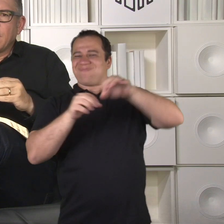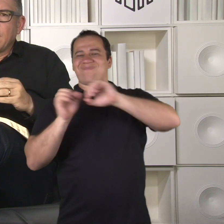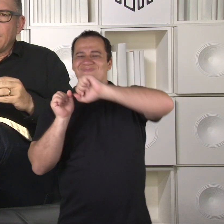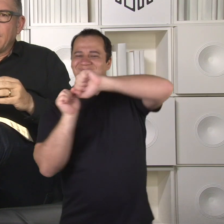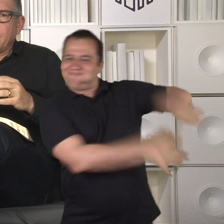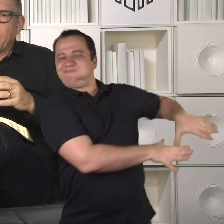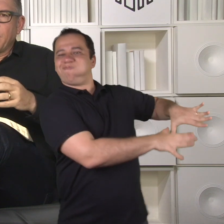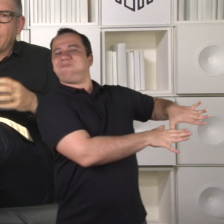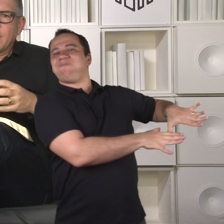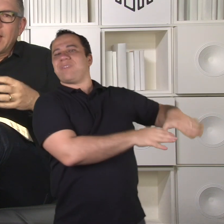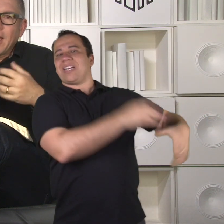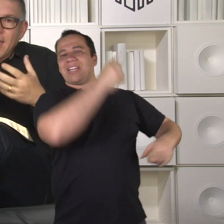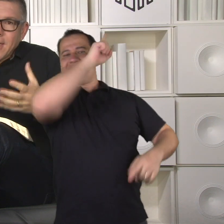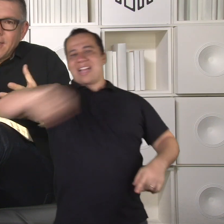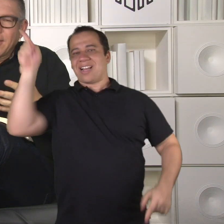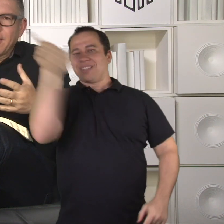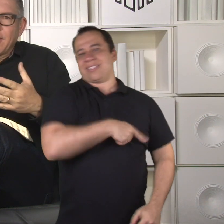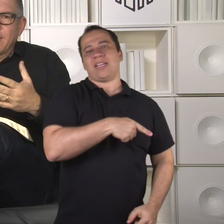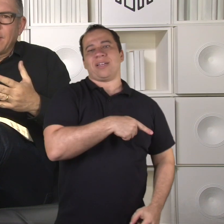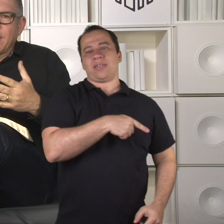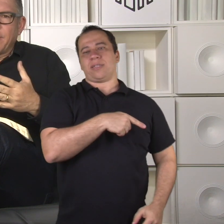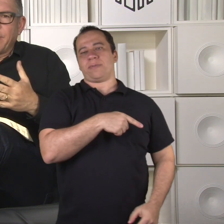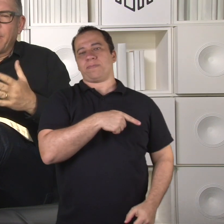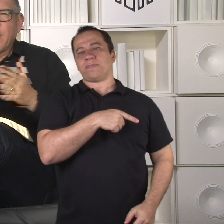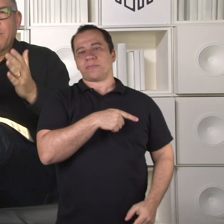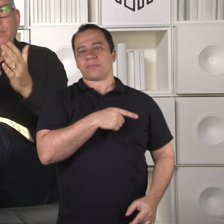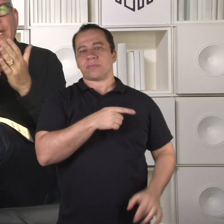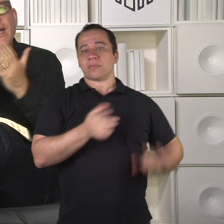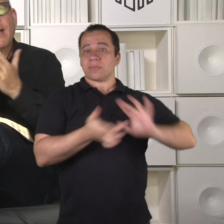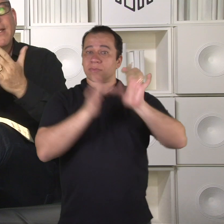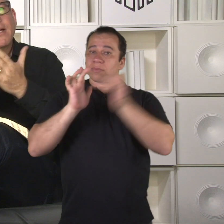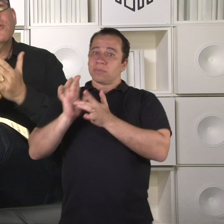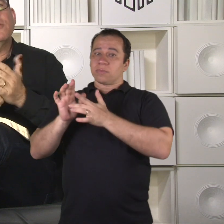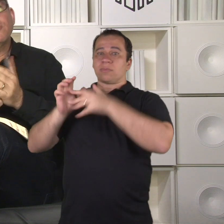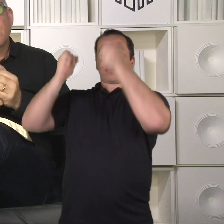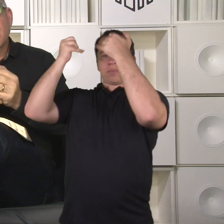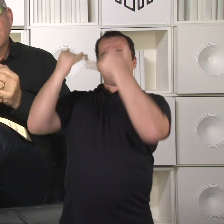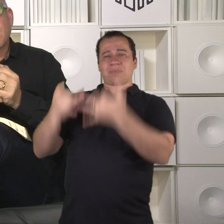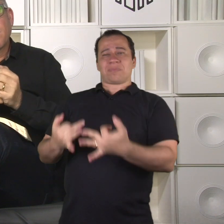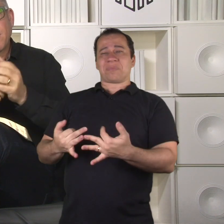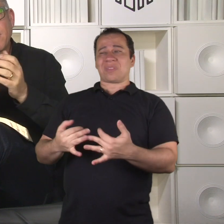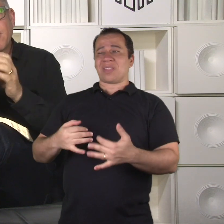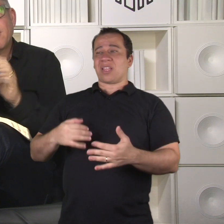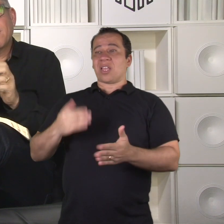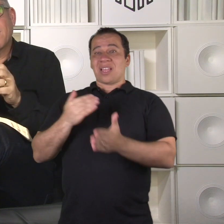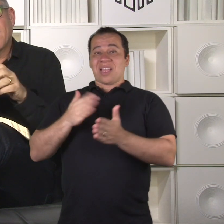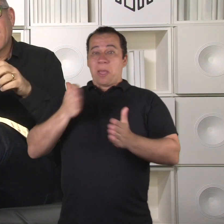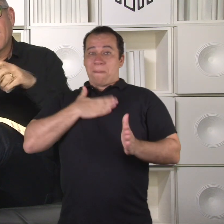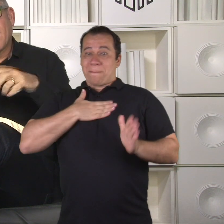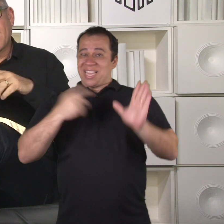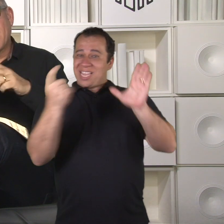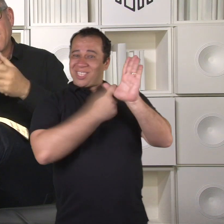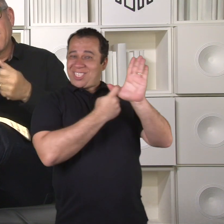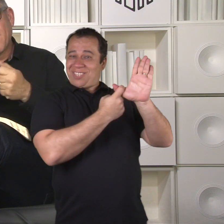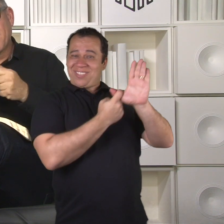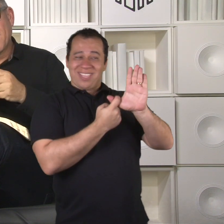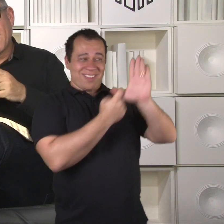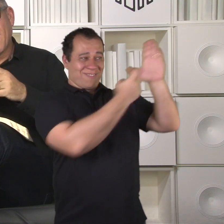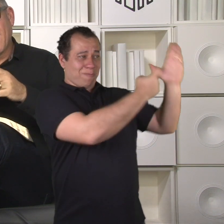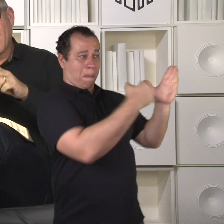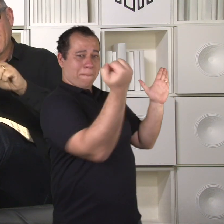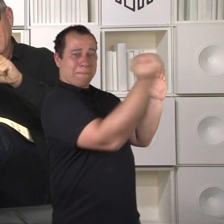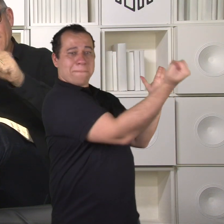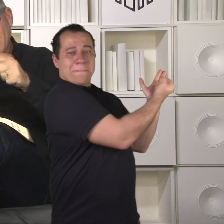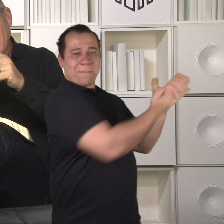tínhamos por causa da lei foi pregada na cruz. Imagine isso, essa dívida que